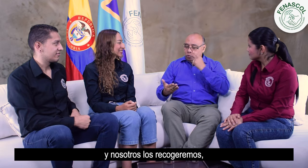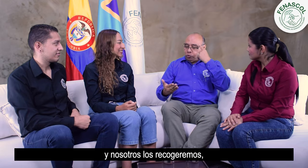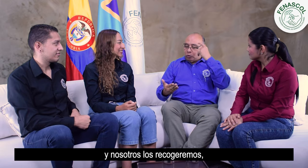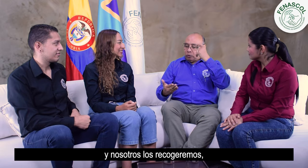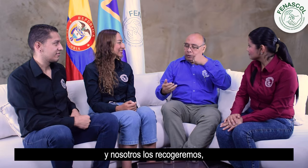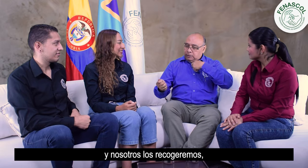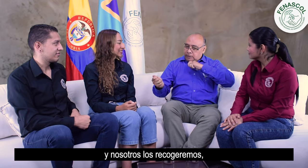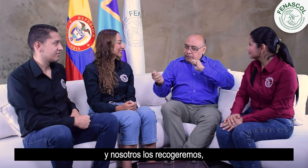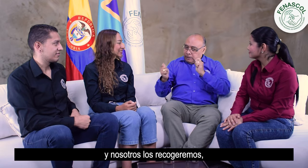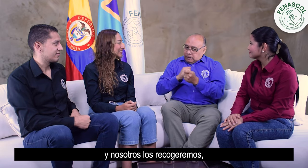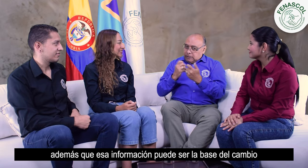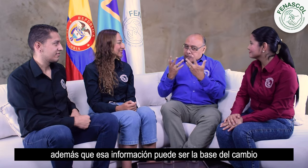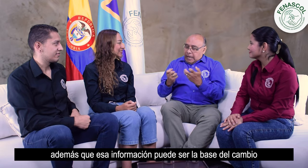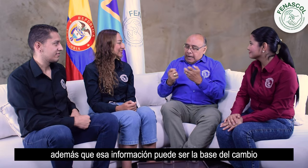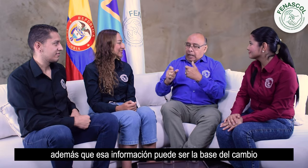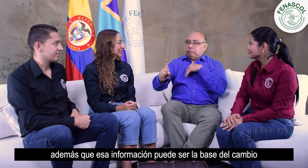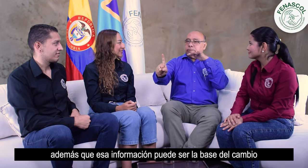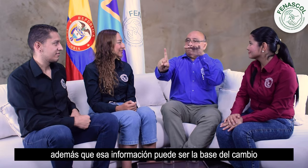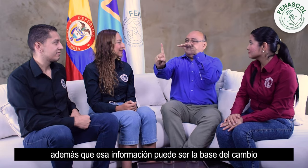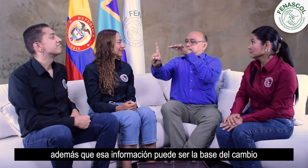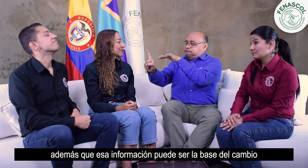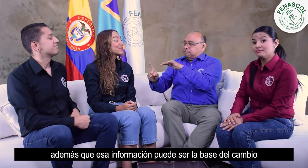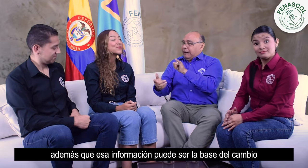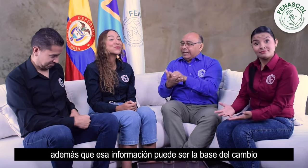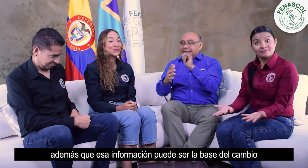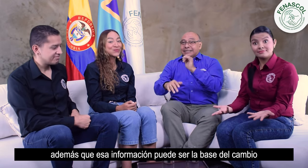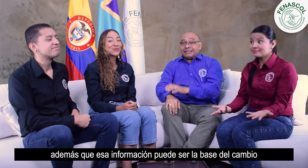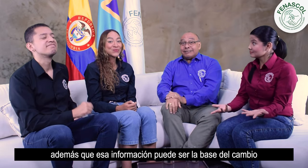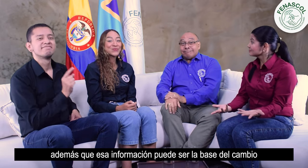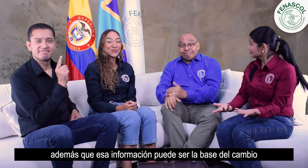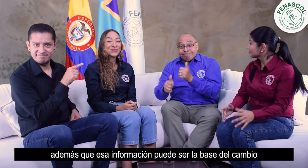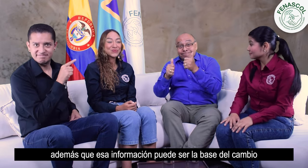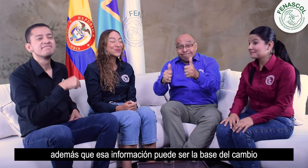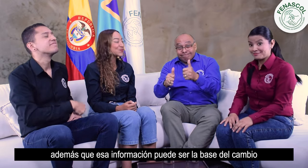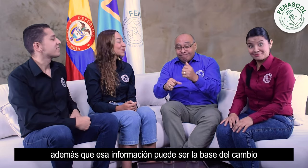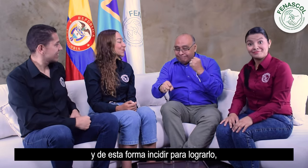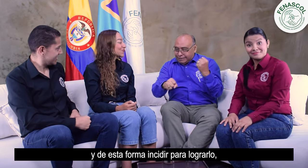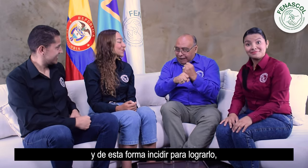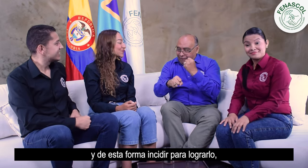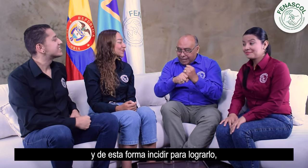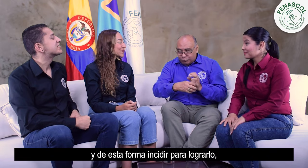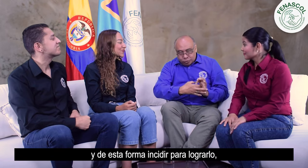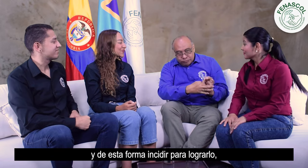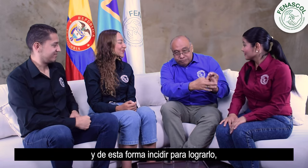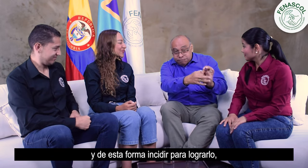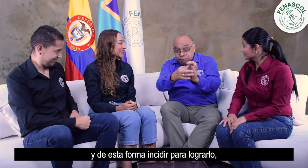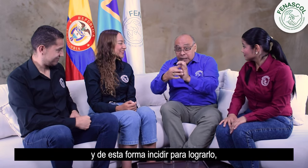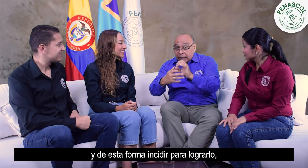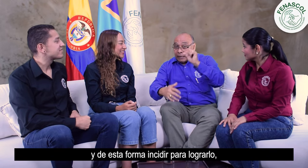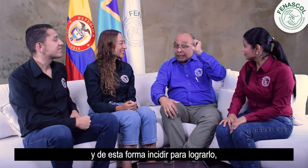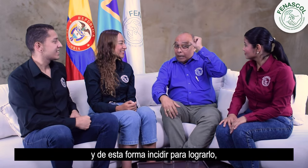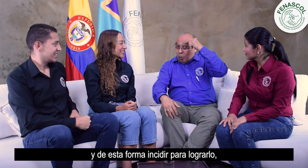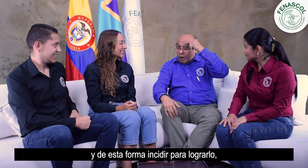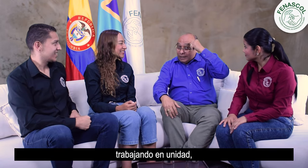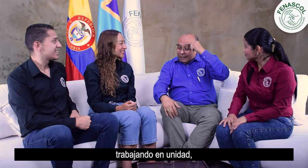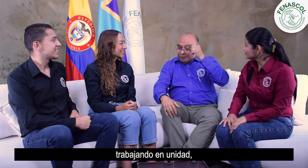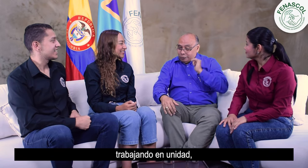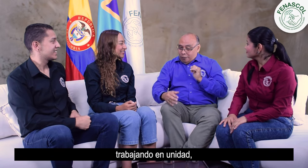nosotros los recogeremos. Además que esa información puede ser la base del cambio y de esta forma incidir para lograrlo. Trabajando en